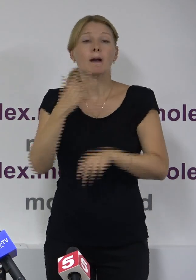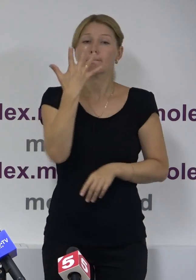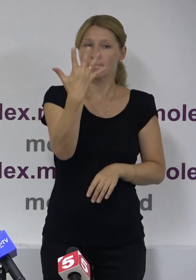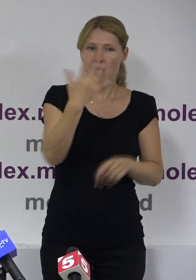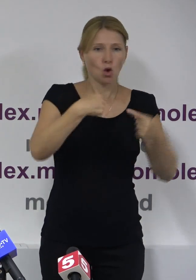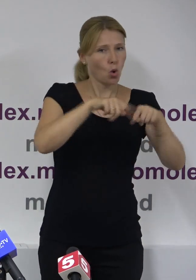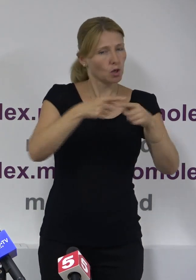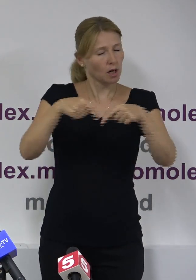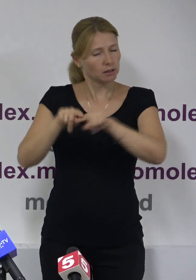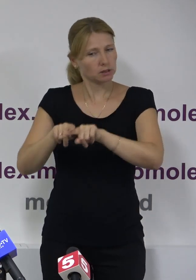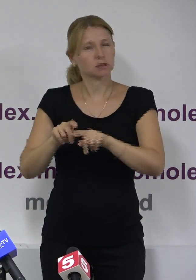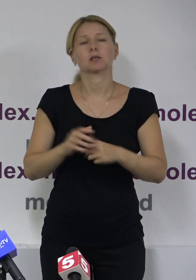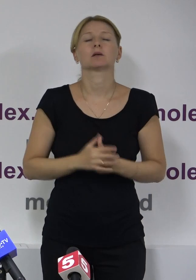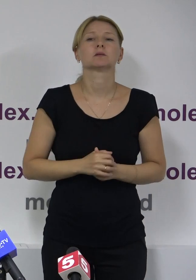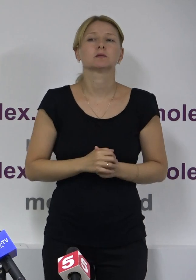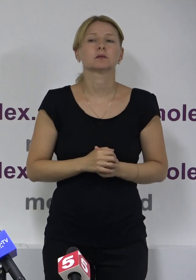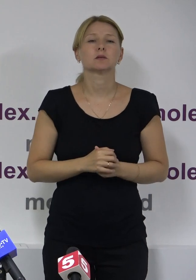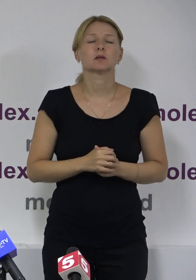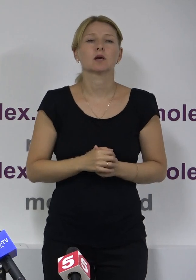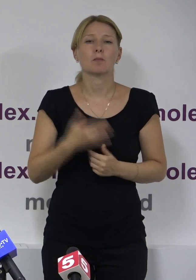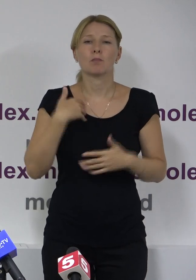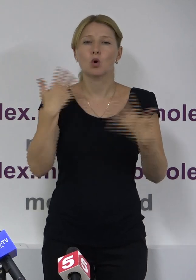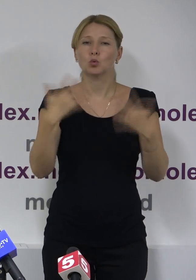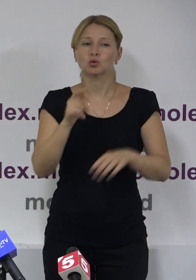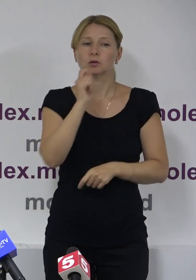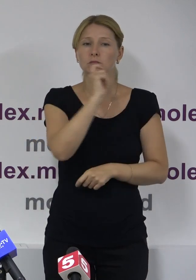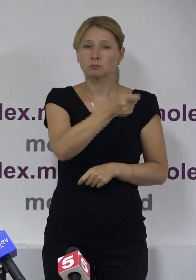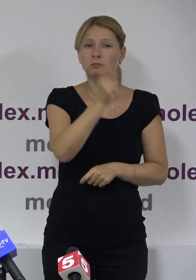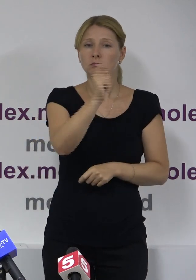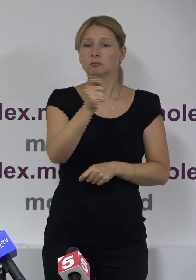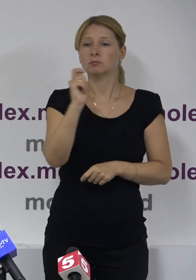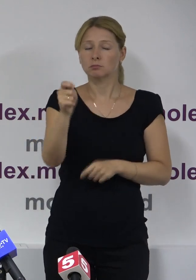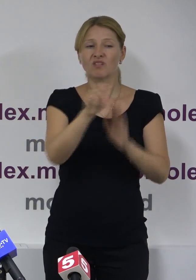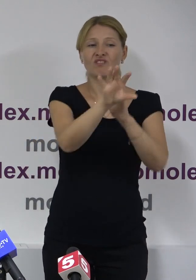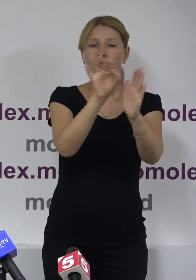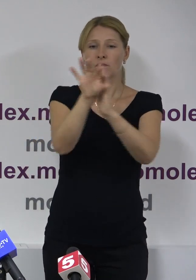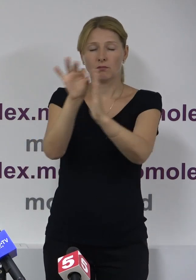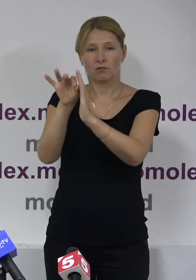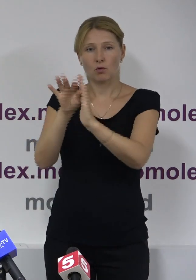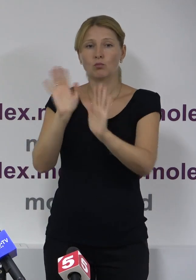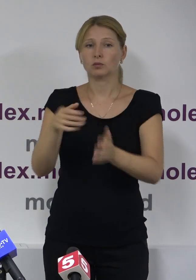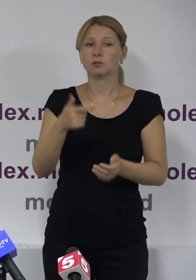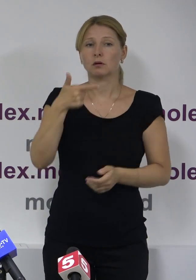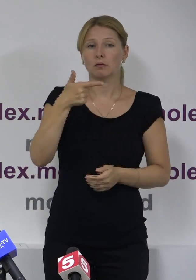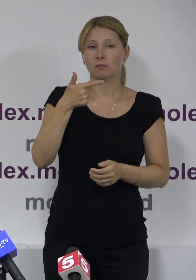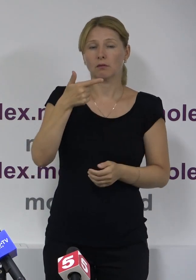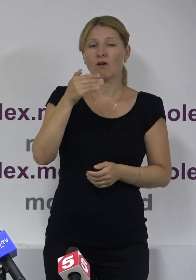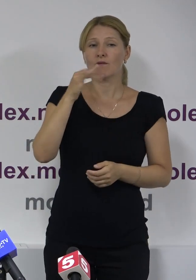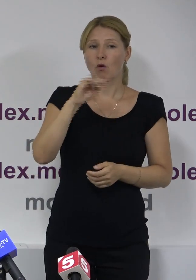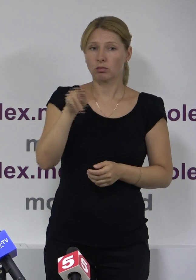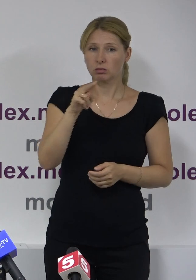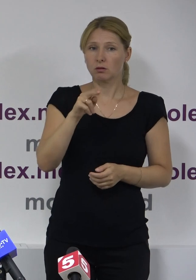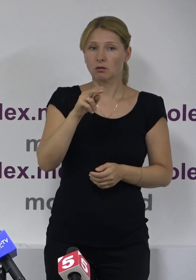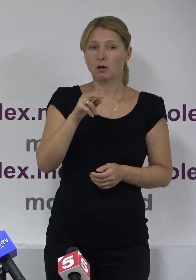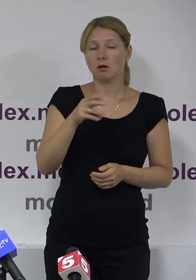cinci organizații cărora pe care le-am selectat și cărora le vom oferi granturi. Este vorba de organizații din